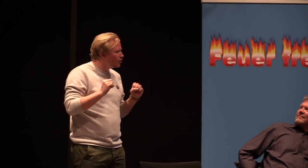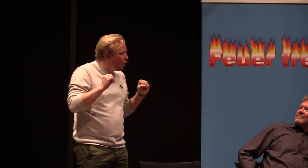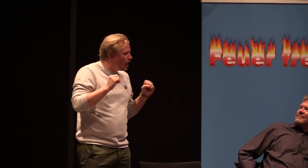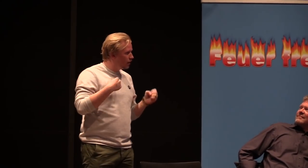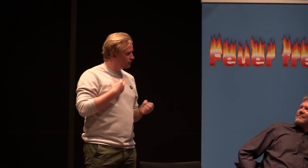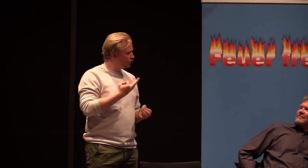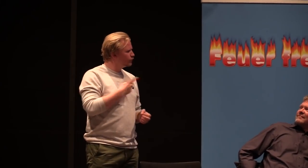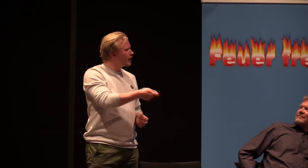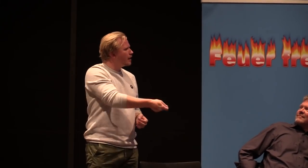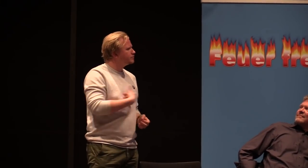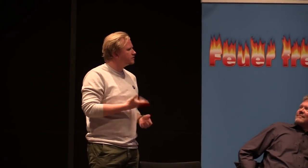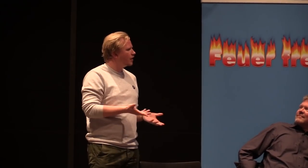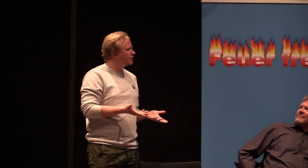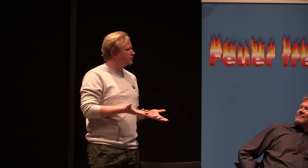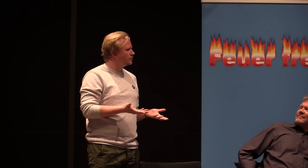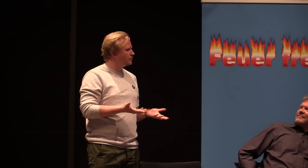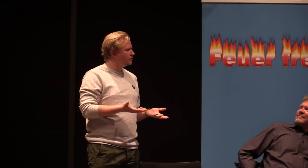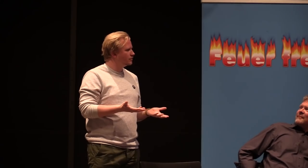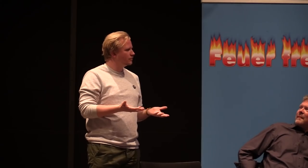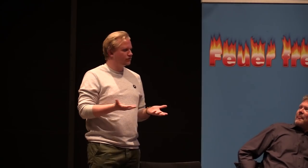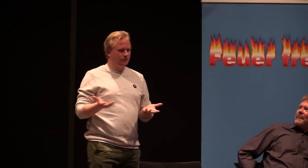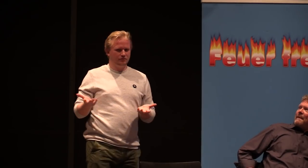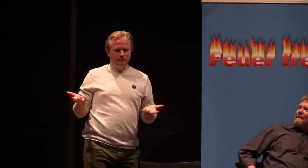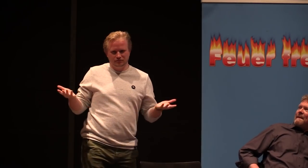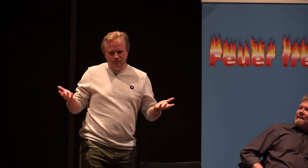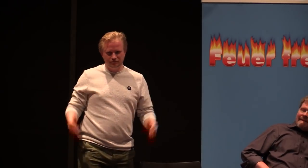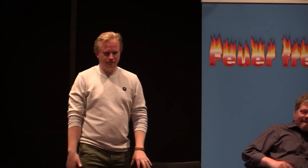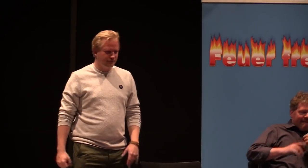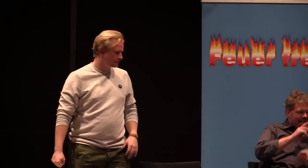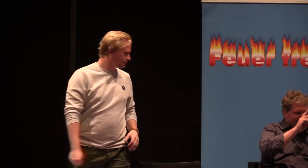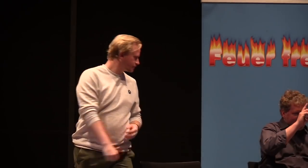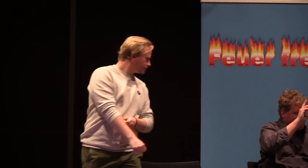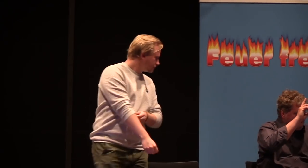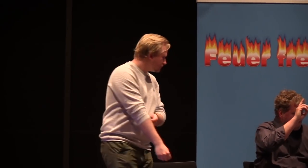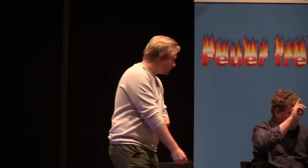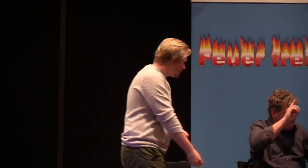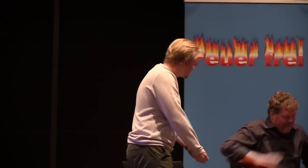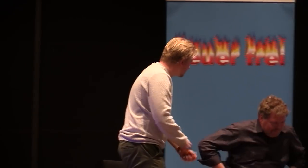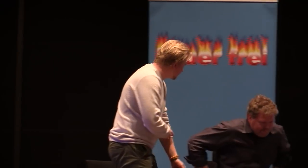Und weil die auch Angebote schaffen. Ne? Hier in Köln gibt es das nicht. Warum sollte ich hier was zahlen?